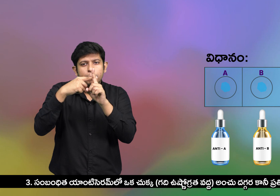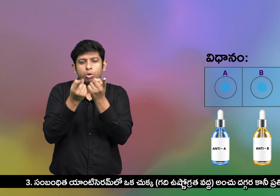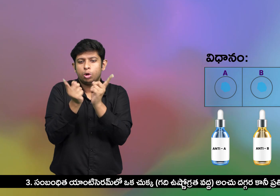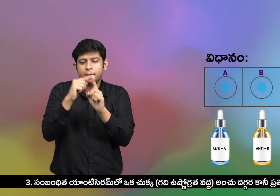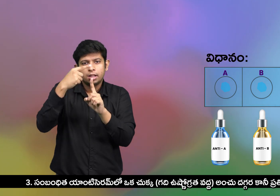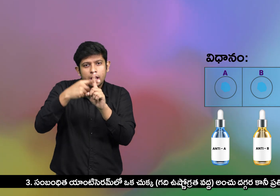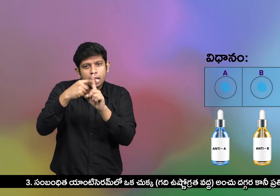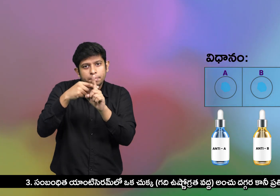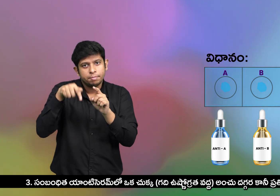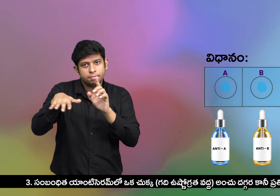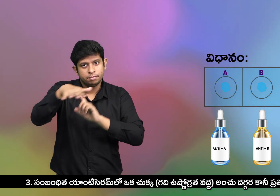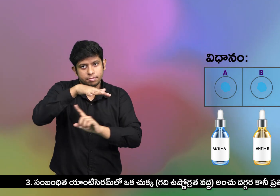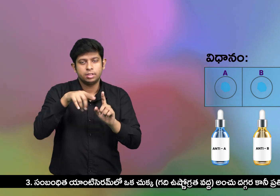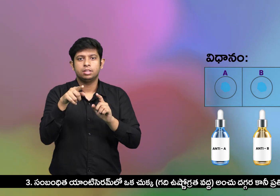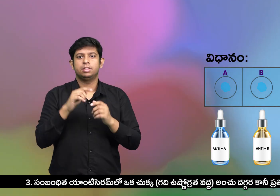సర్కిల్లోనూ ఉంచండి.